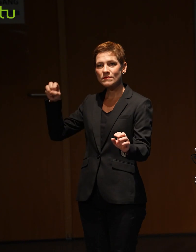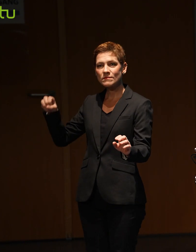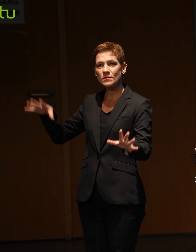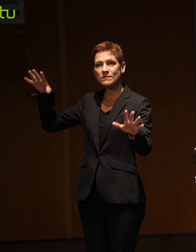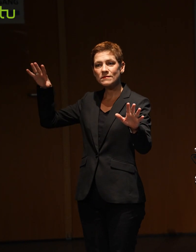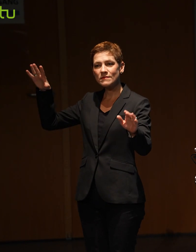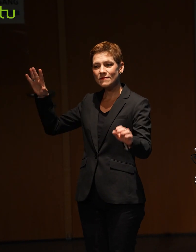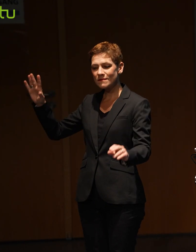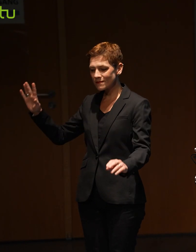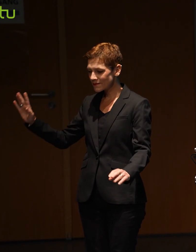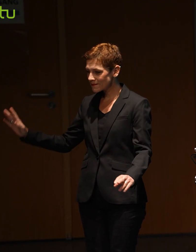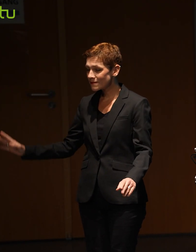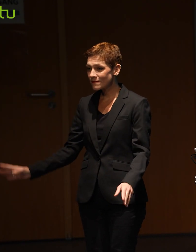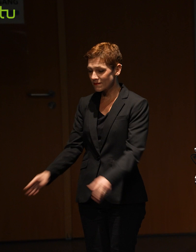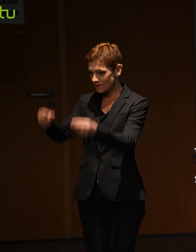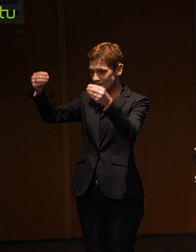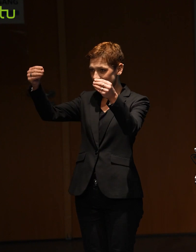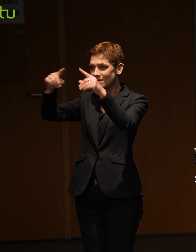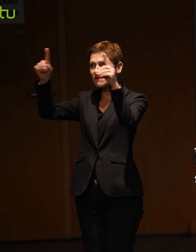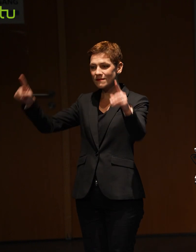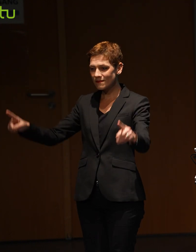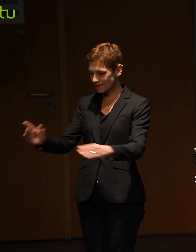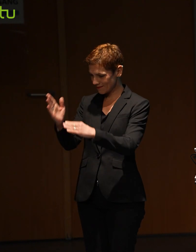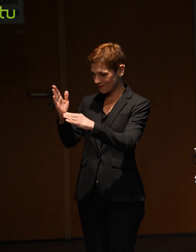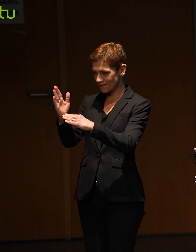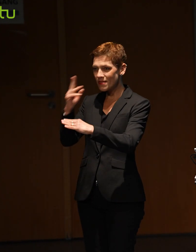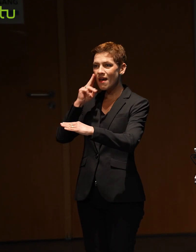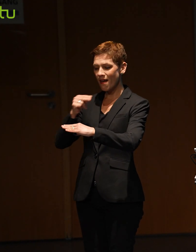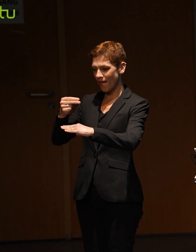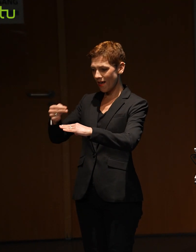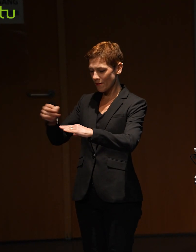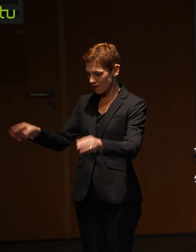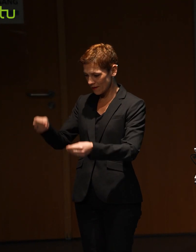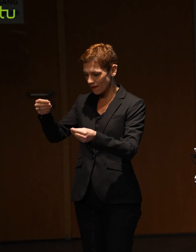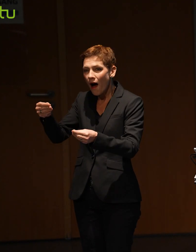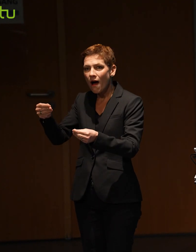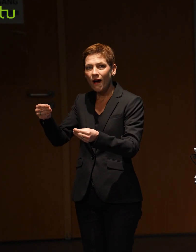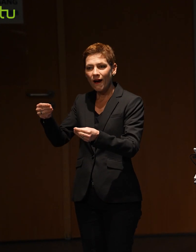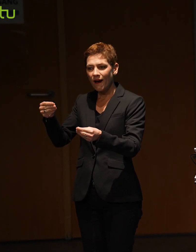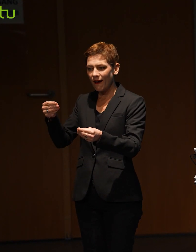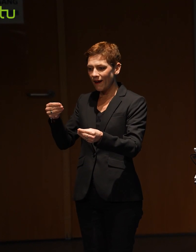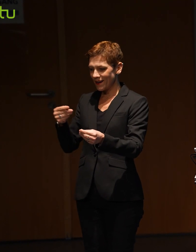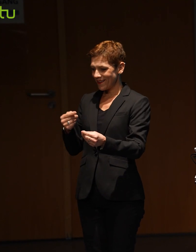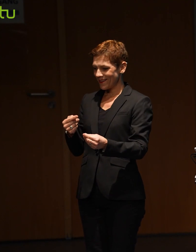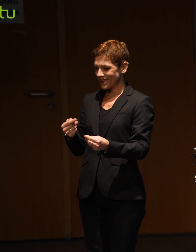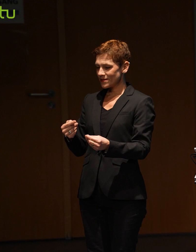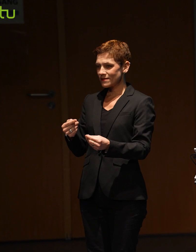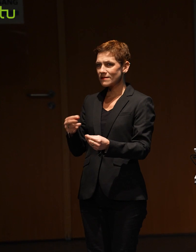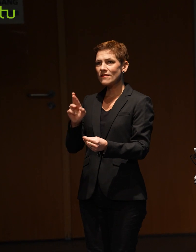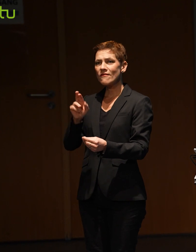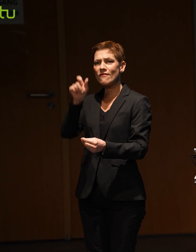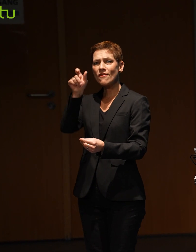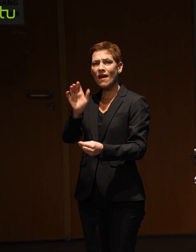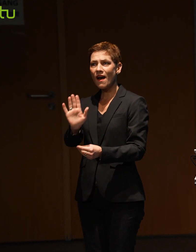gelassen, mit dem Namen des Besitzers irgendwo in der Ecke, sodass wir ihn sehen und bemerken und sagen, von